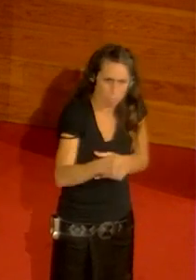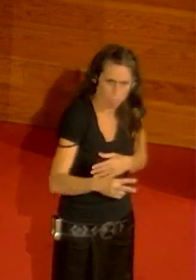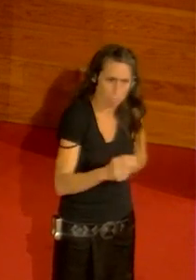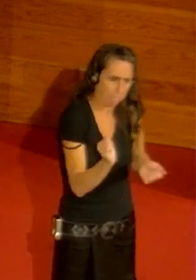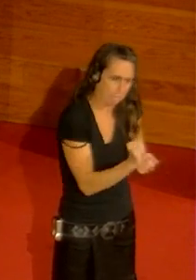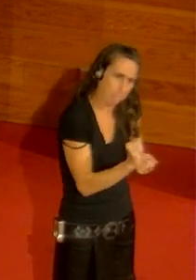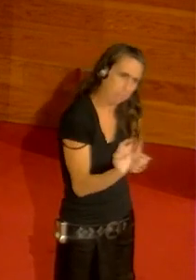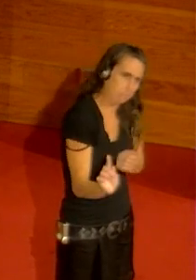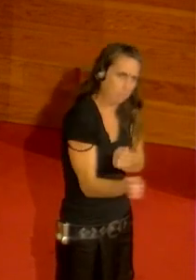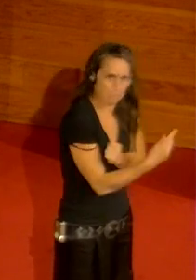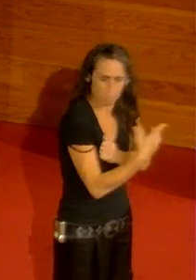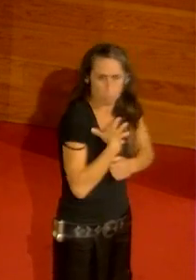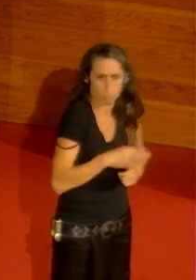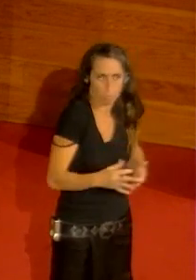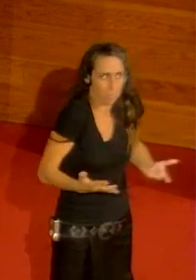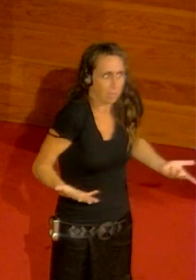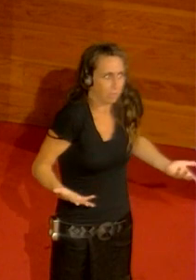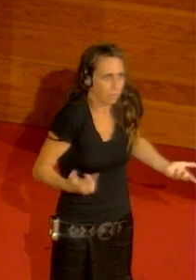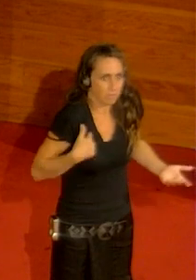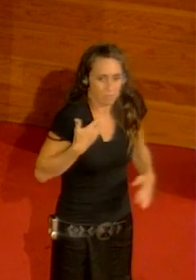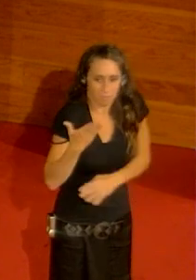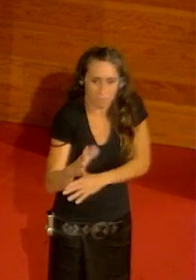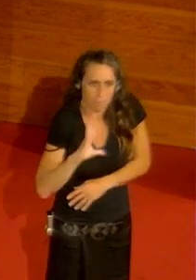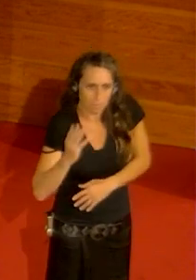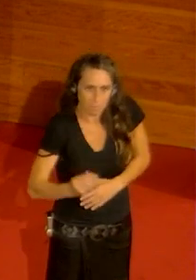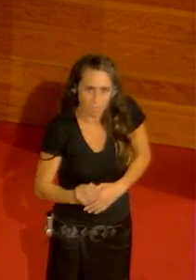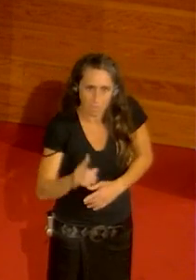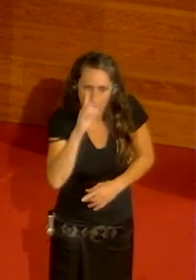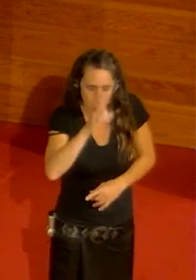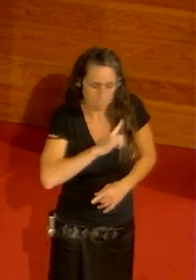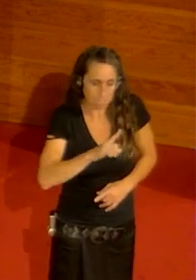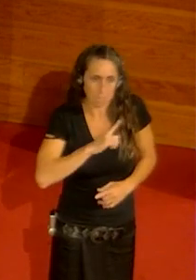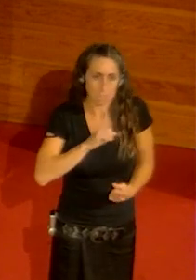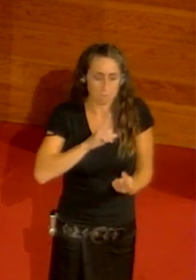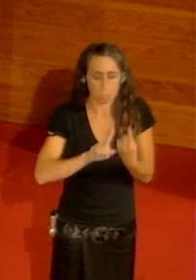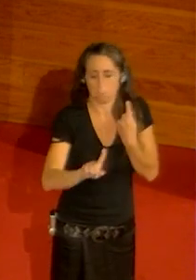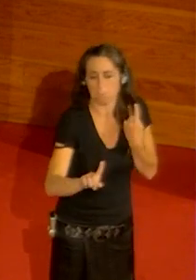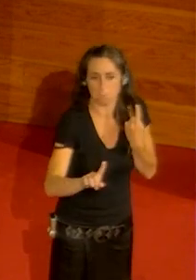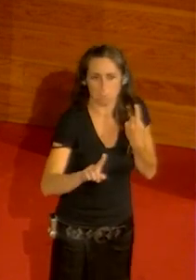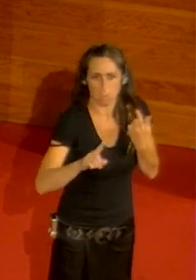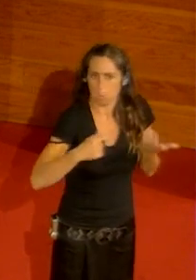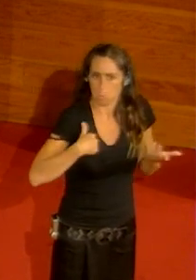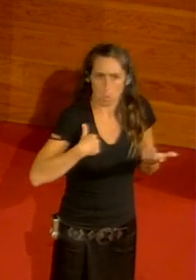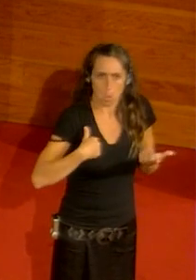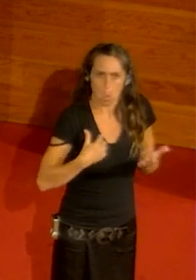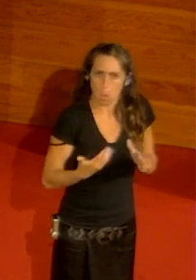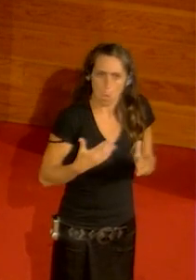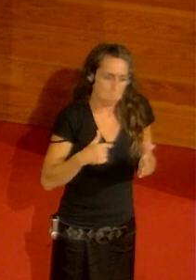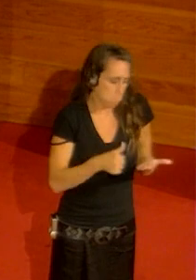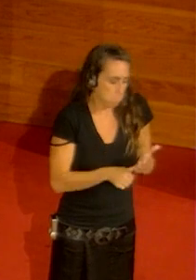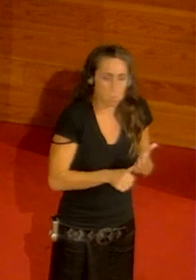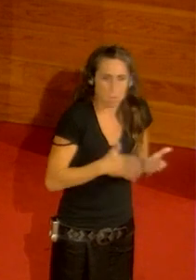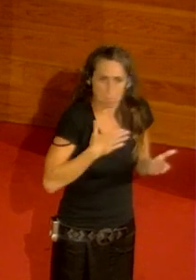expongo a yo voy a Palestina y me cruzo con un militar y voy tranquila porque voy con mi carne de prensa mi pasaporte español no va a pasar nada